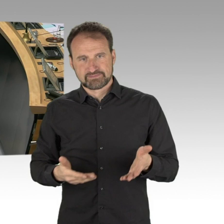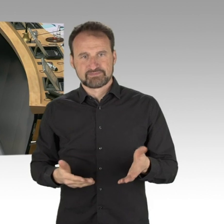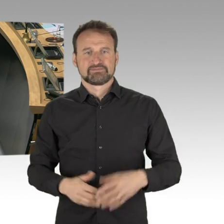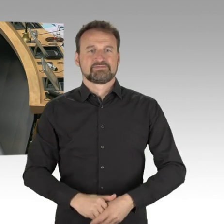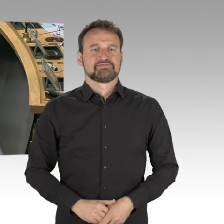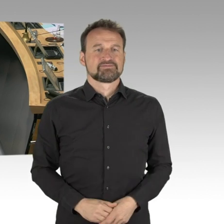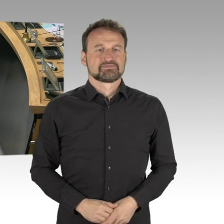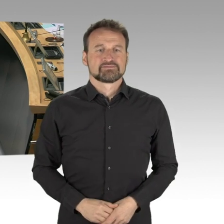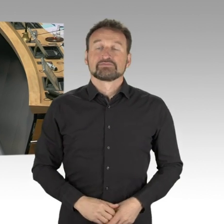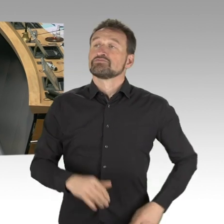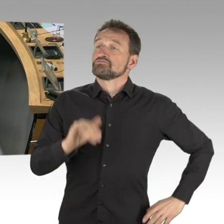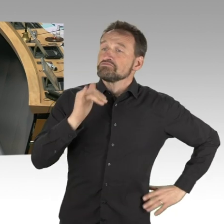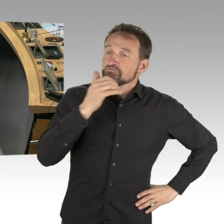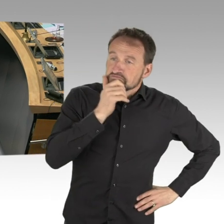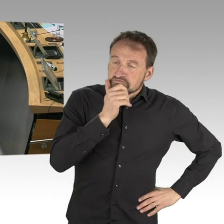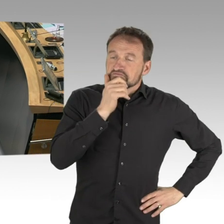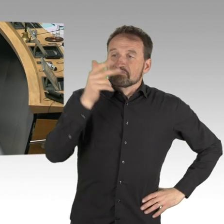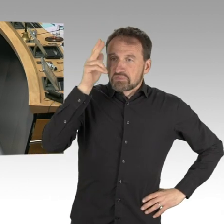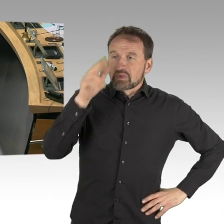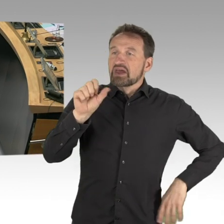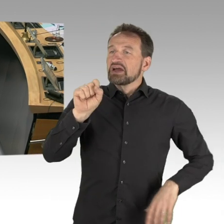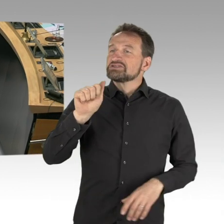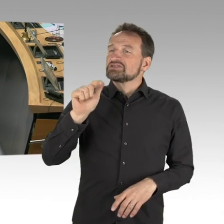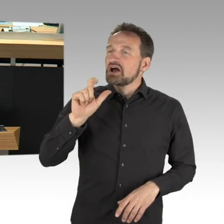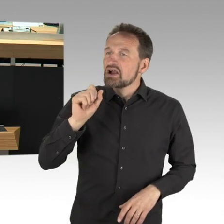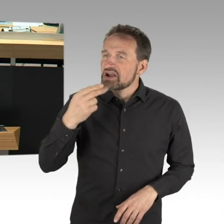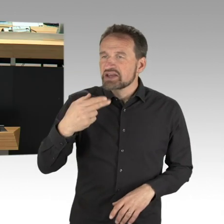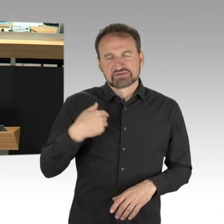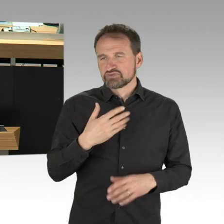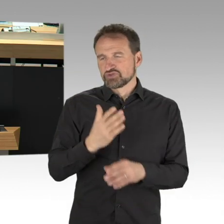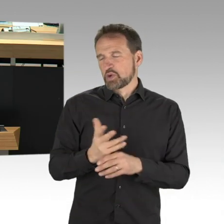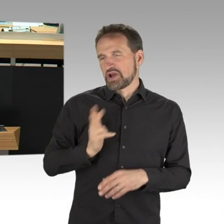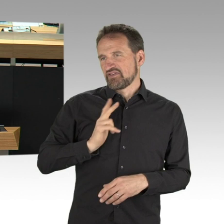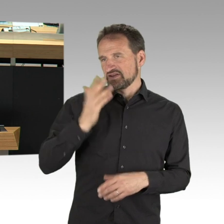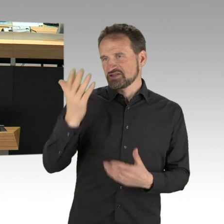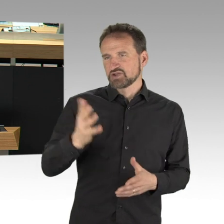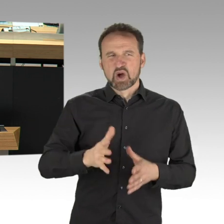Ja, Herr Saleh, von Ihnen habe ich eigentlich gar nichts anderes erwarten als eine Hassrede. Ja?